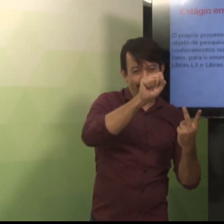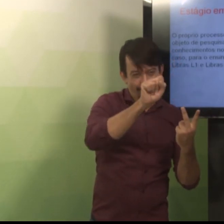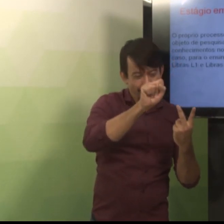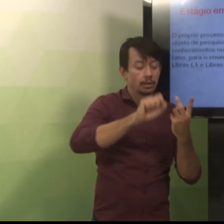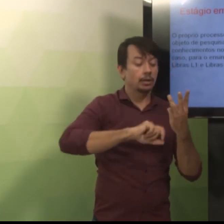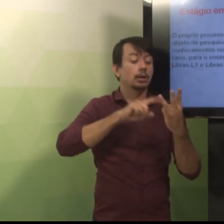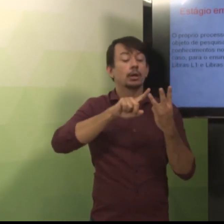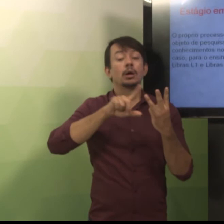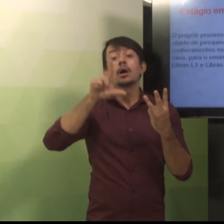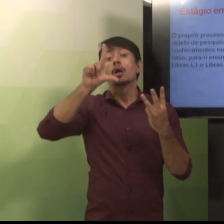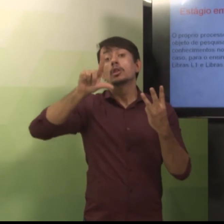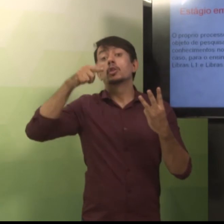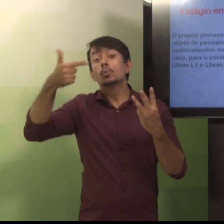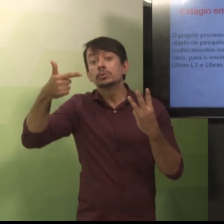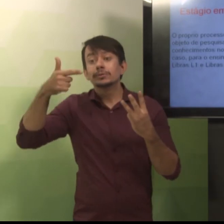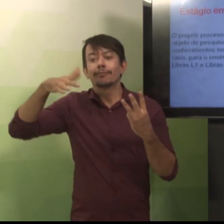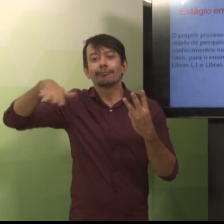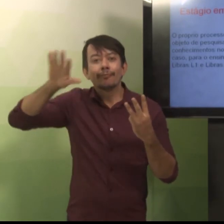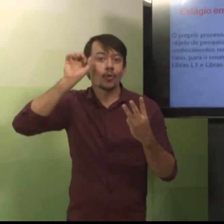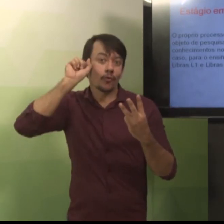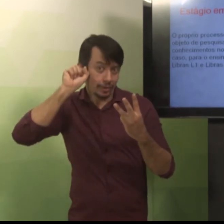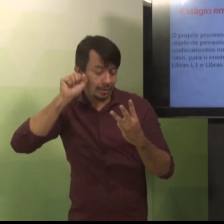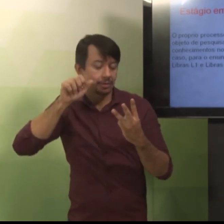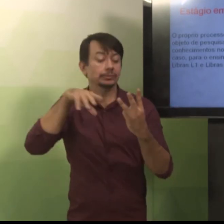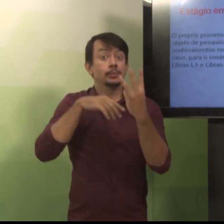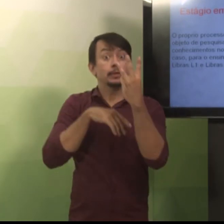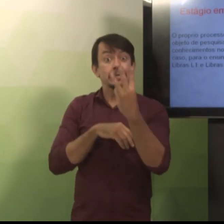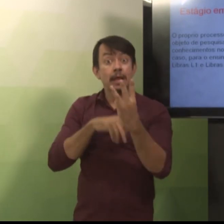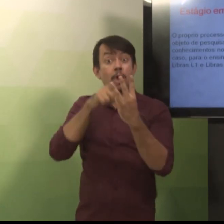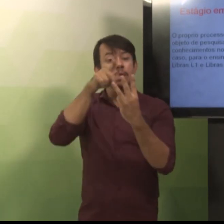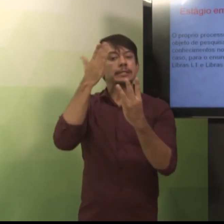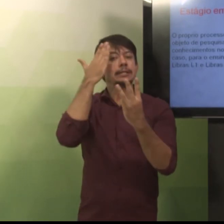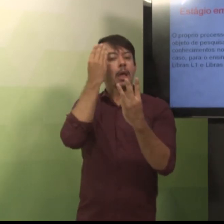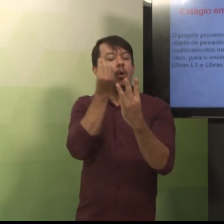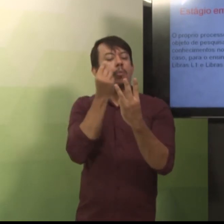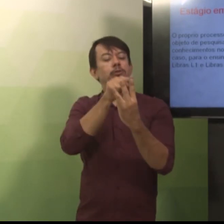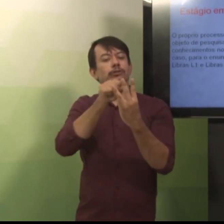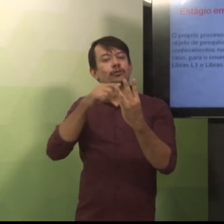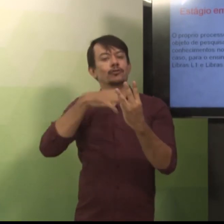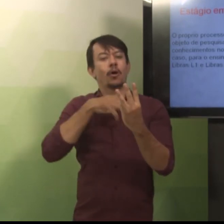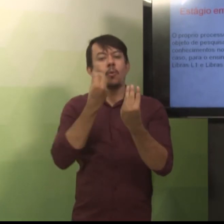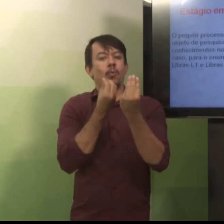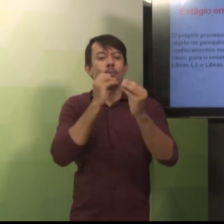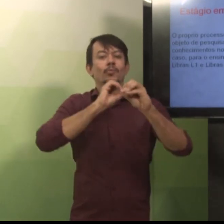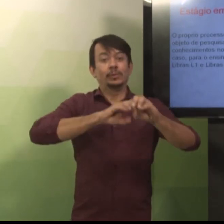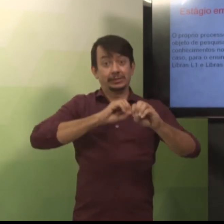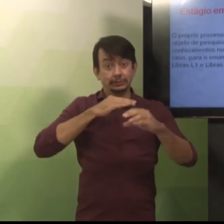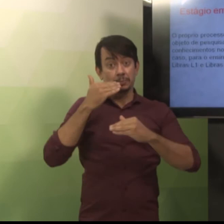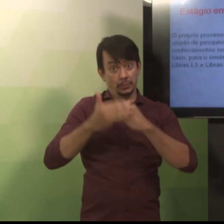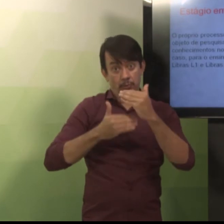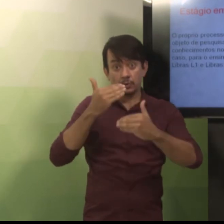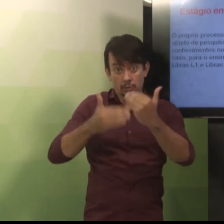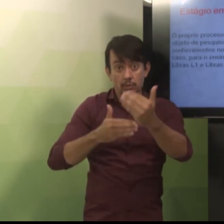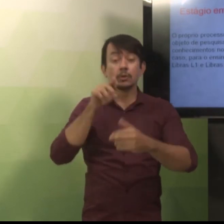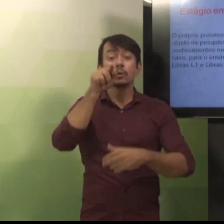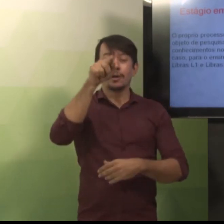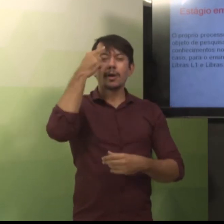L2, com foco no ouvinte. Então, eu tenho 3 campos que eu tenho que saber como ensinar.